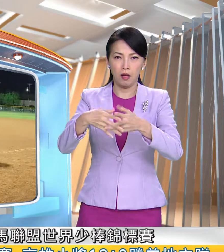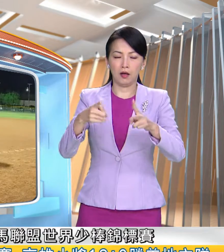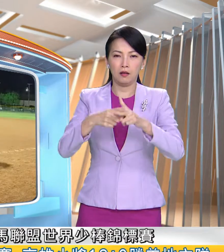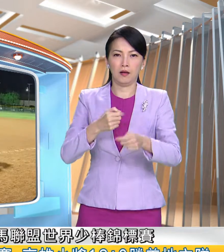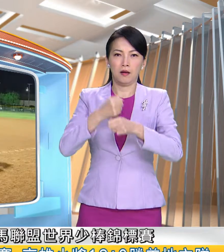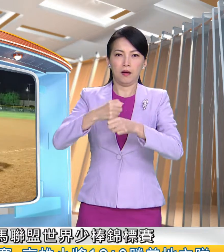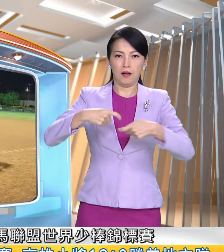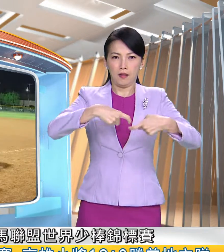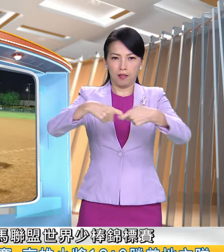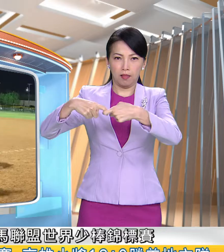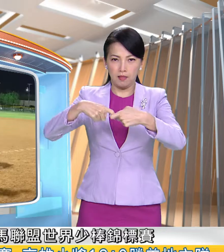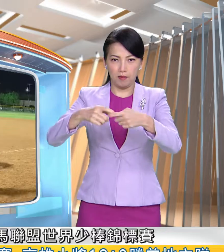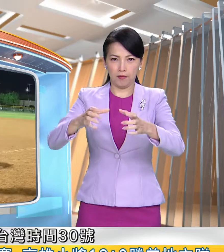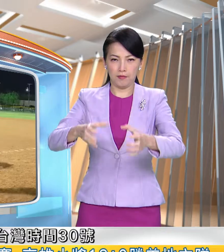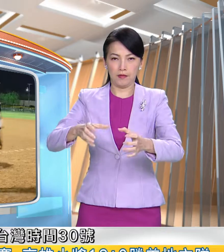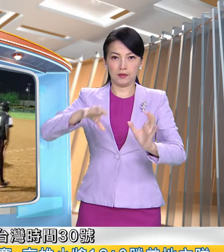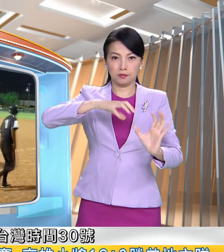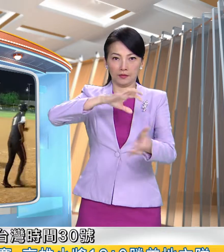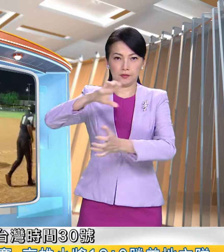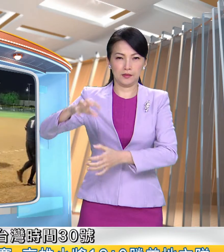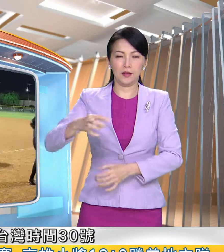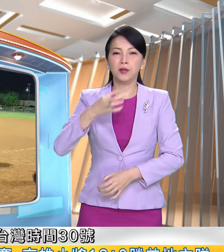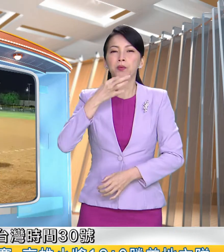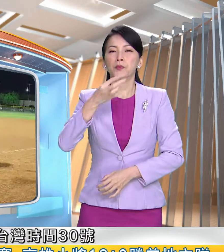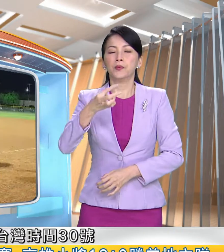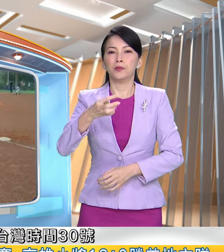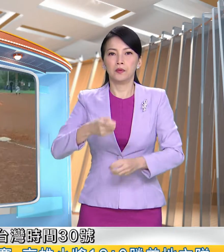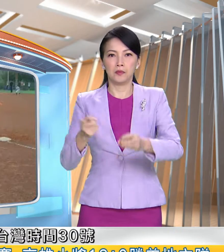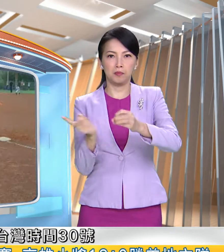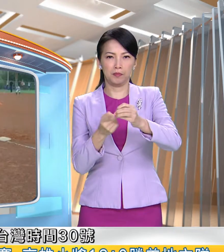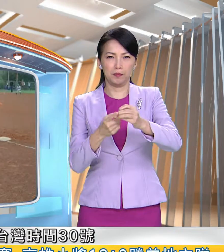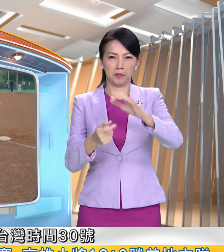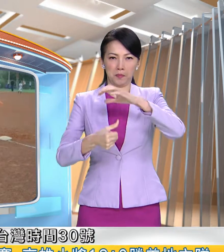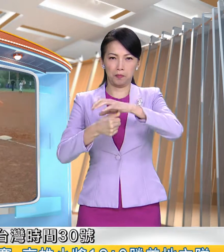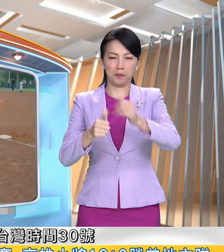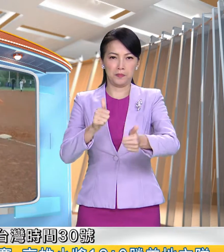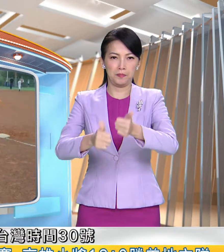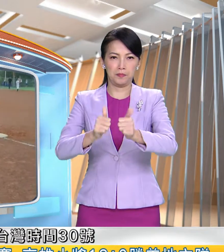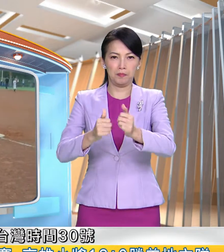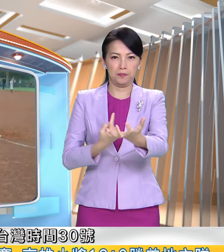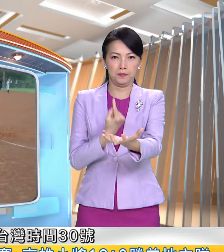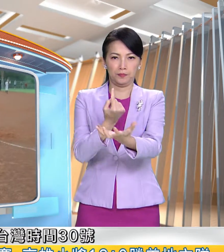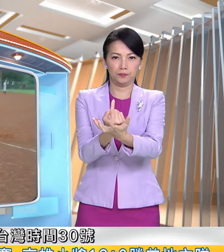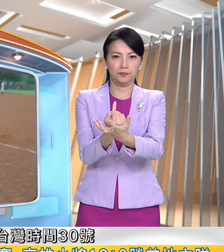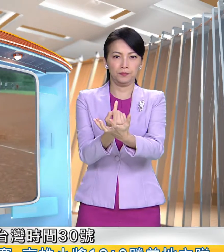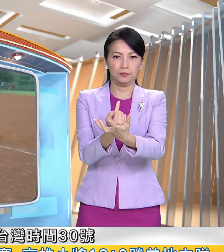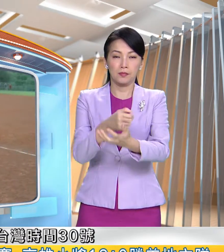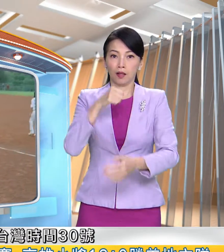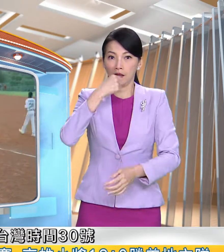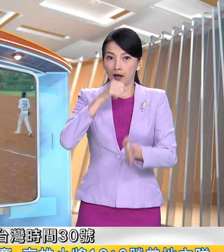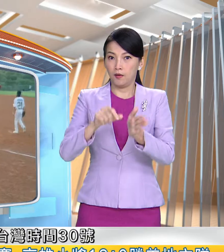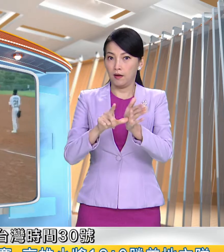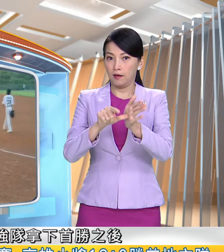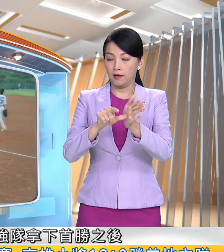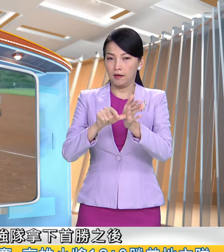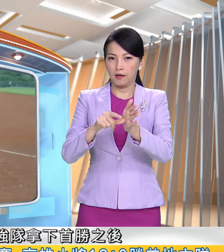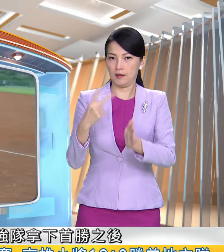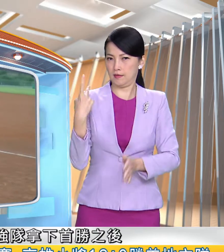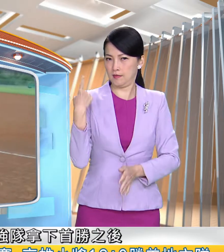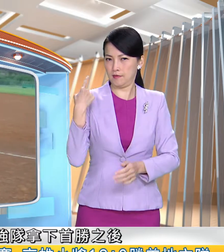少棒锦标赛，传出了好消息。继台湾时间30号击败了多